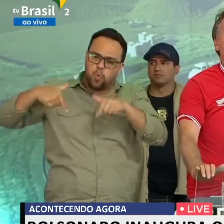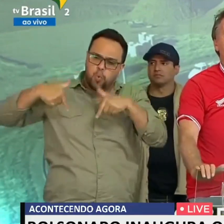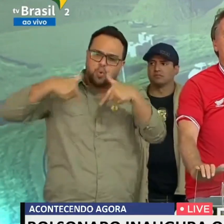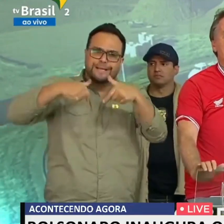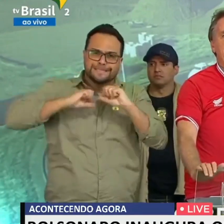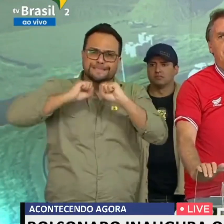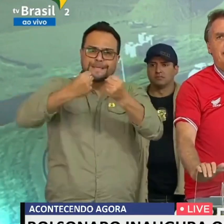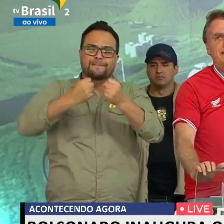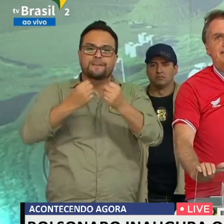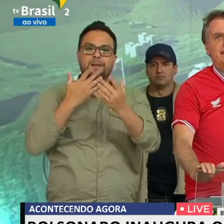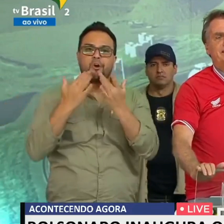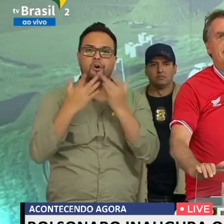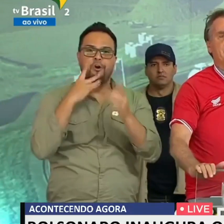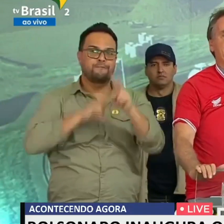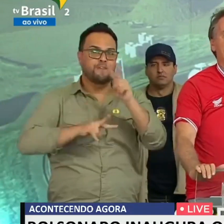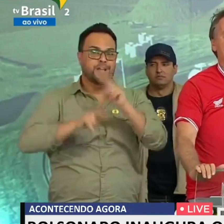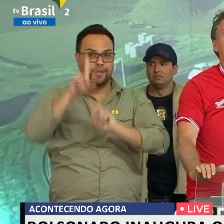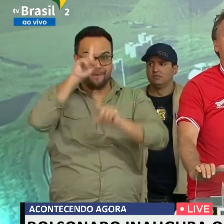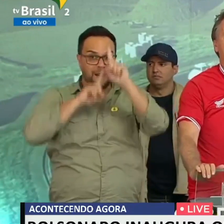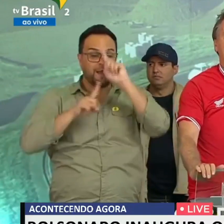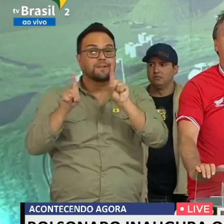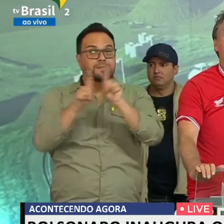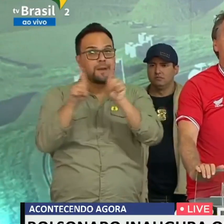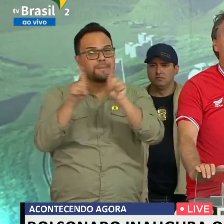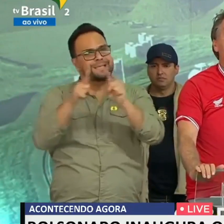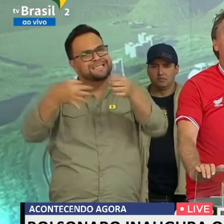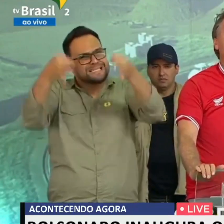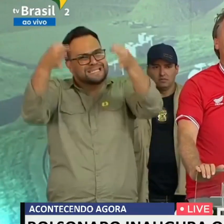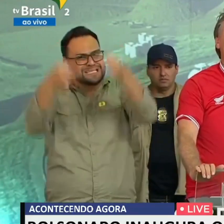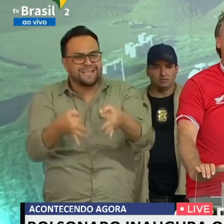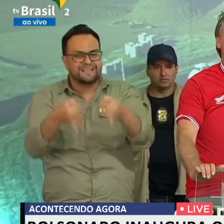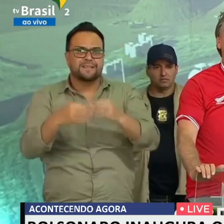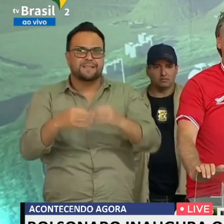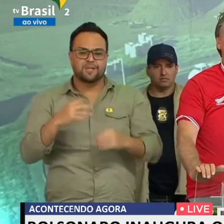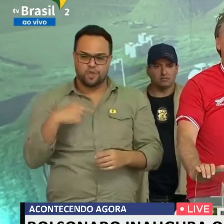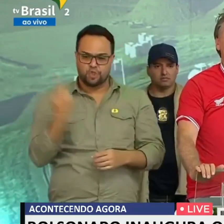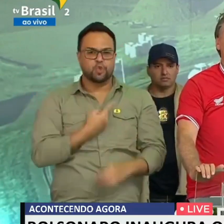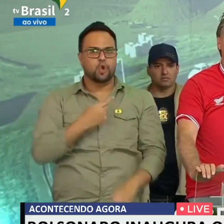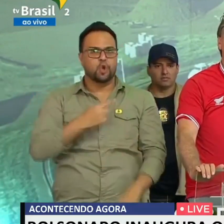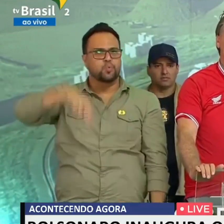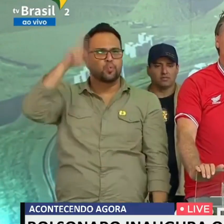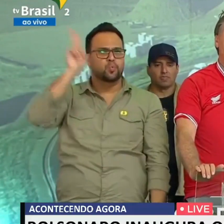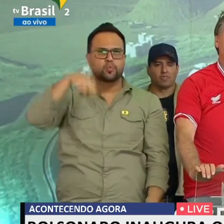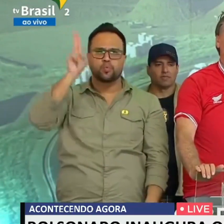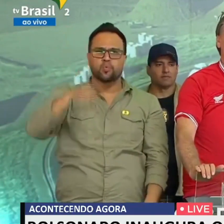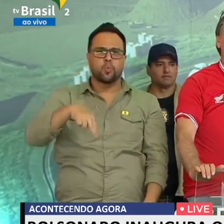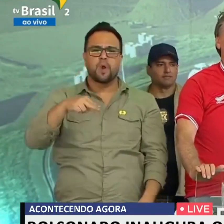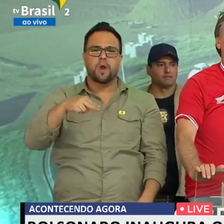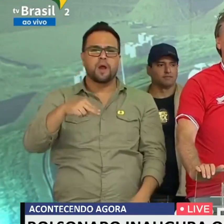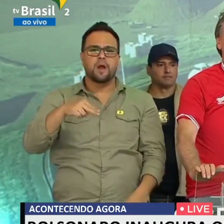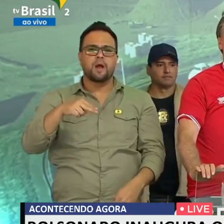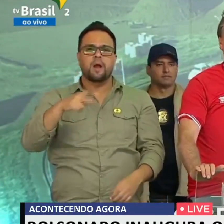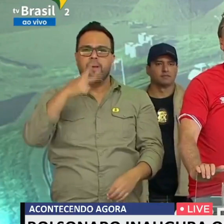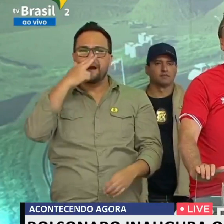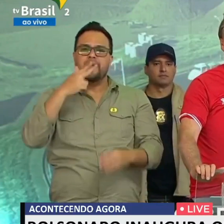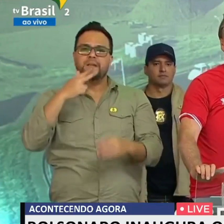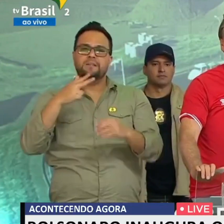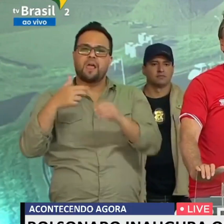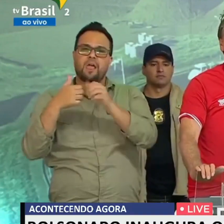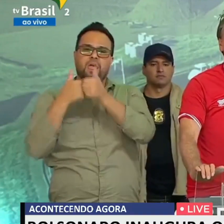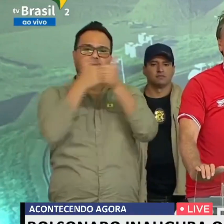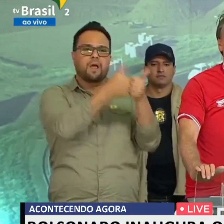amarelo e pela certeza que nós jamais iremos para a esquerda no